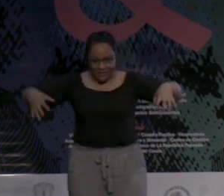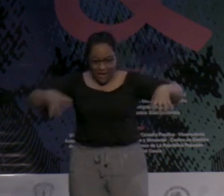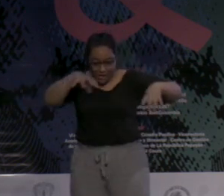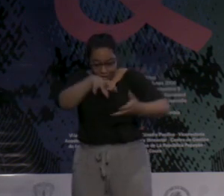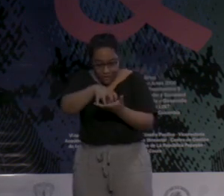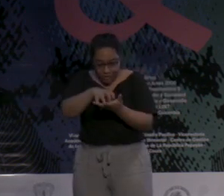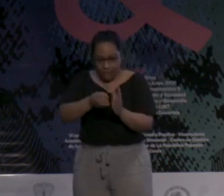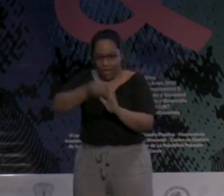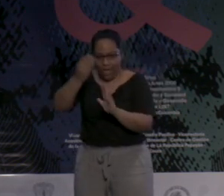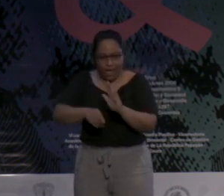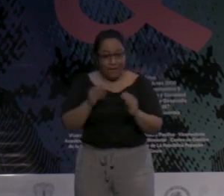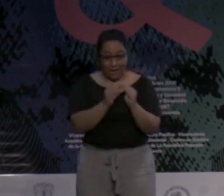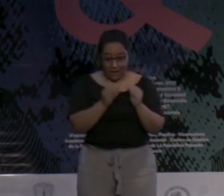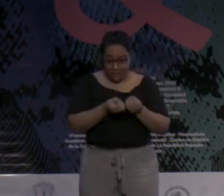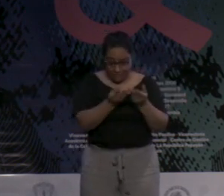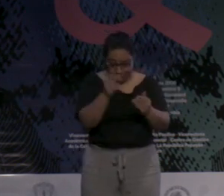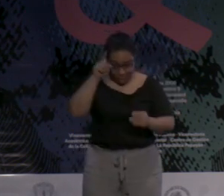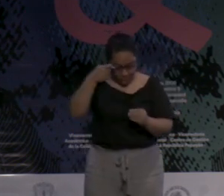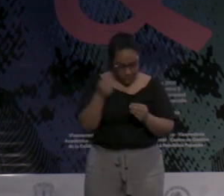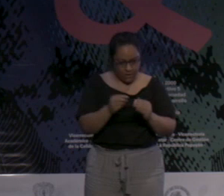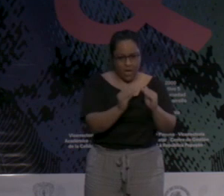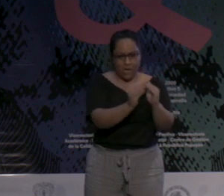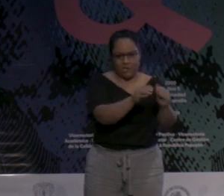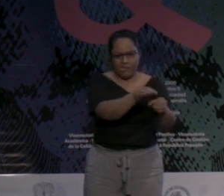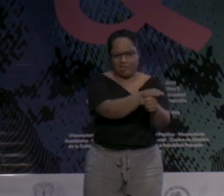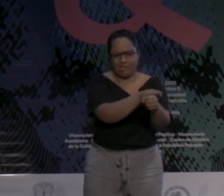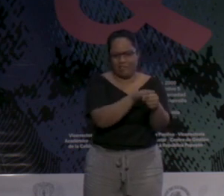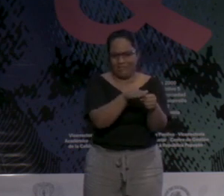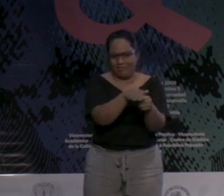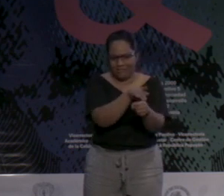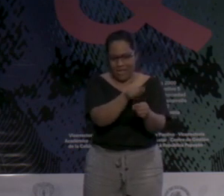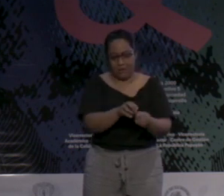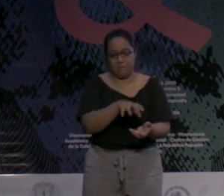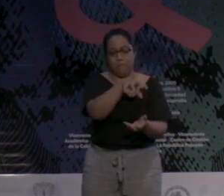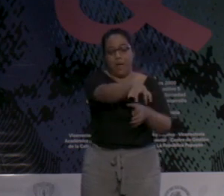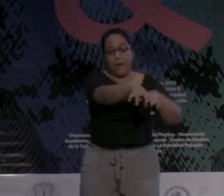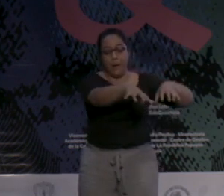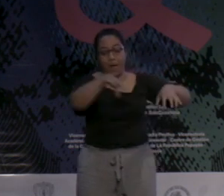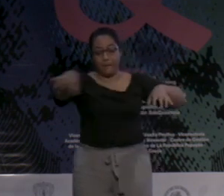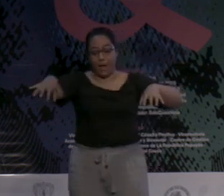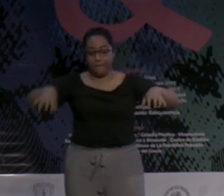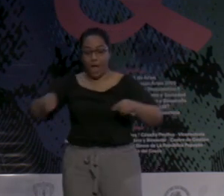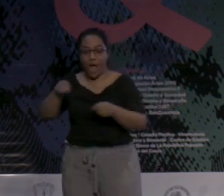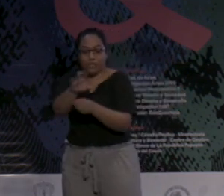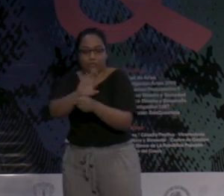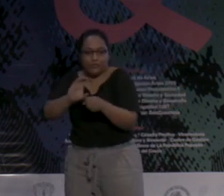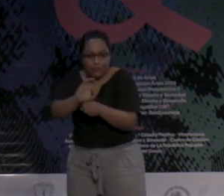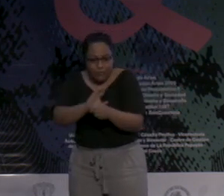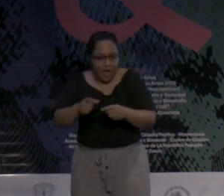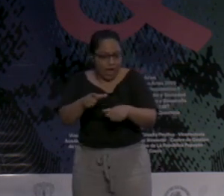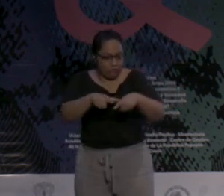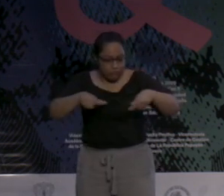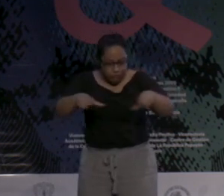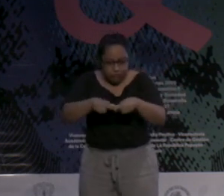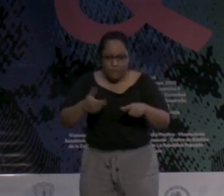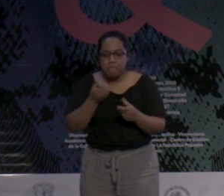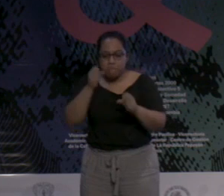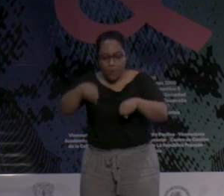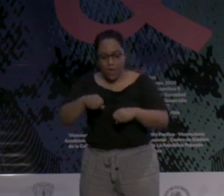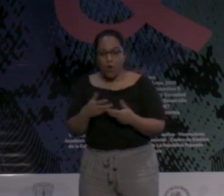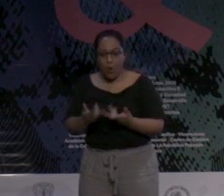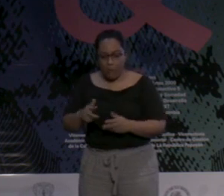ese lugar donde Walter Benjamin decía, el barón Osman ubicó los obreros. Lugares y ciudades de las ciudades a los que se accede